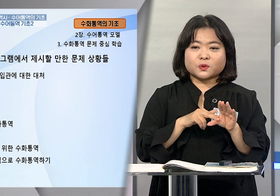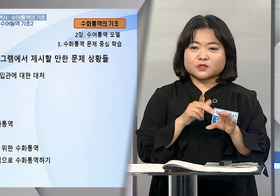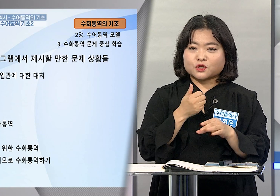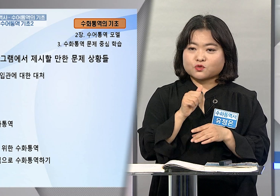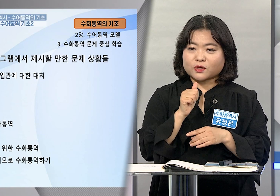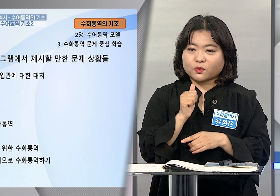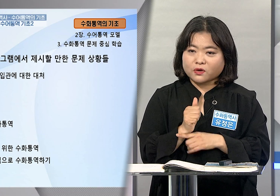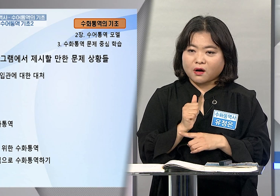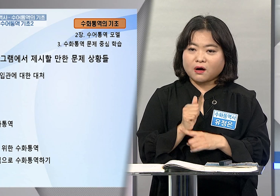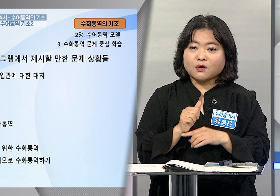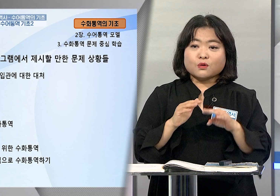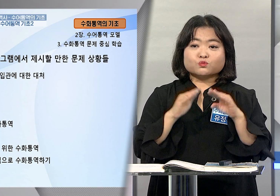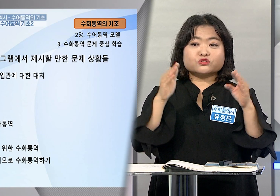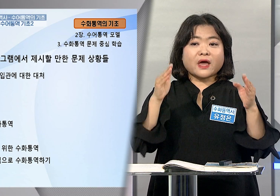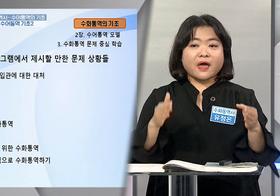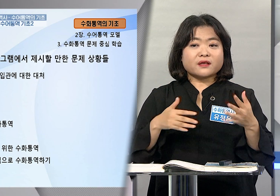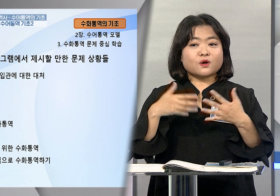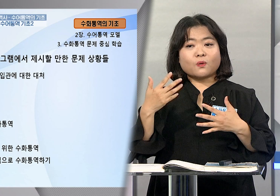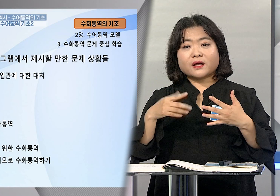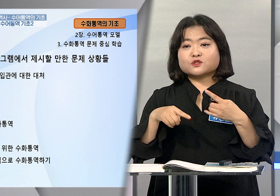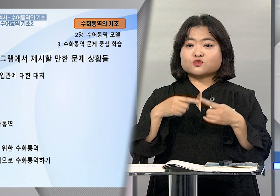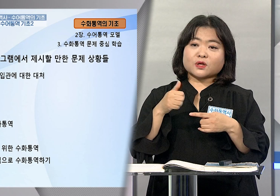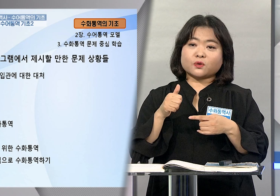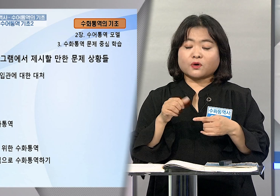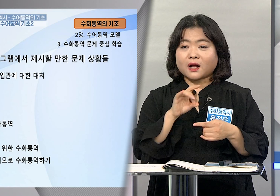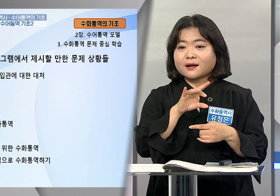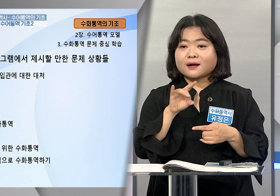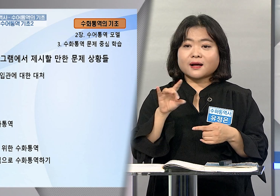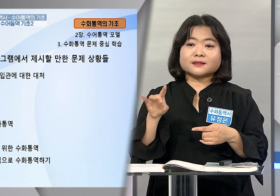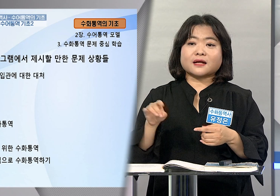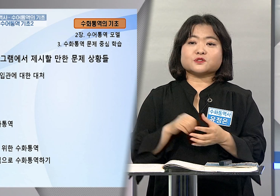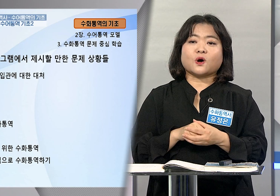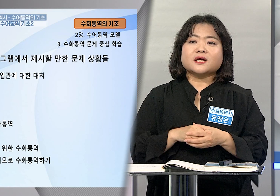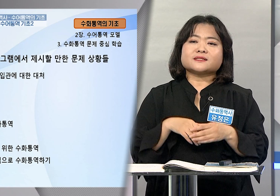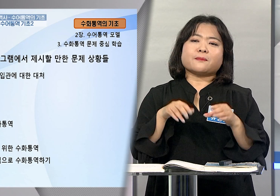종교에서의 수화통역, 무대, 영화에서 수화통역 각각이 다르죠. 자,